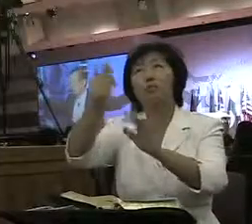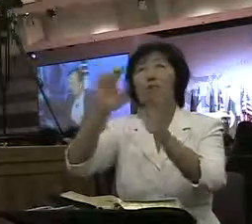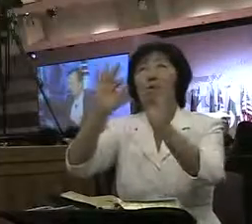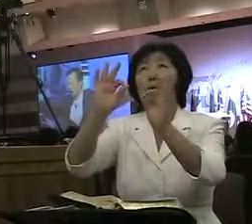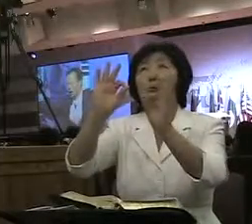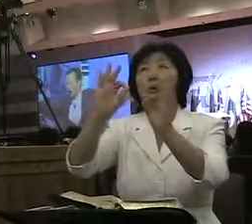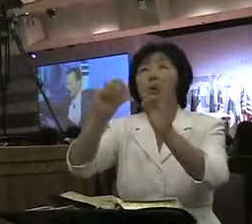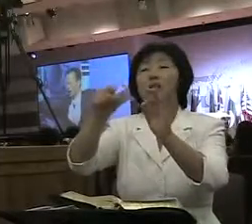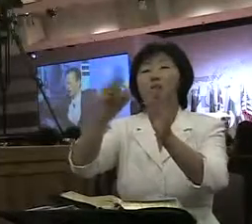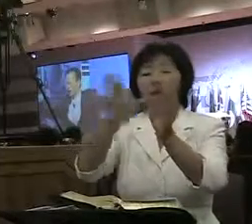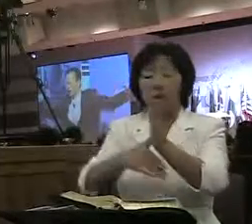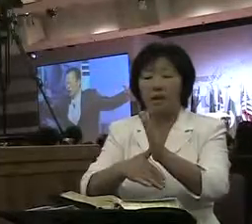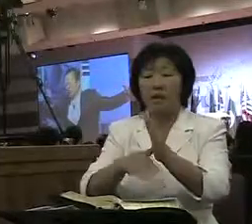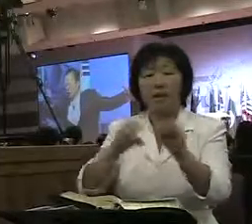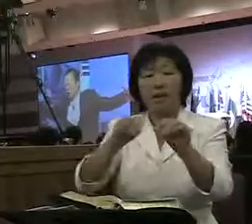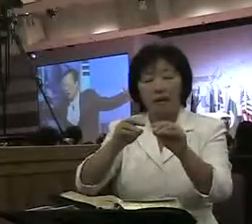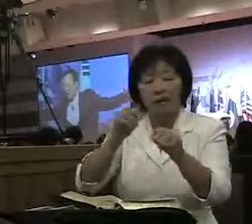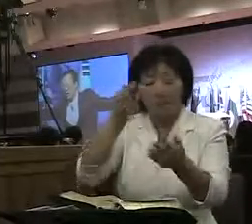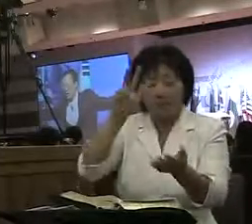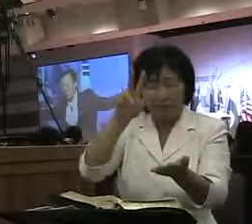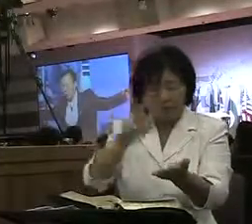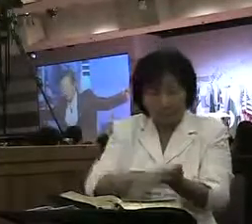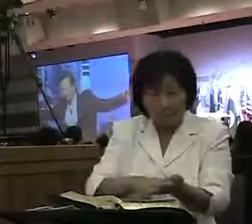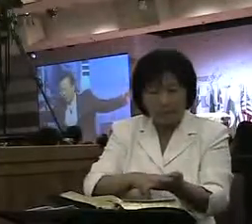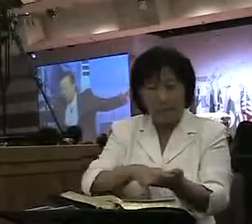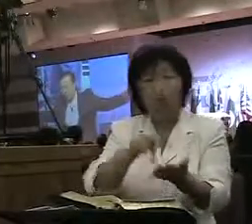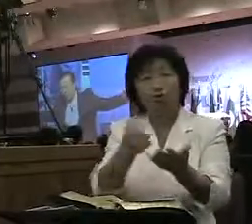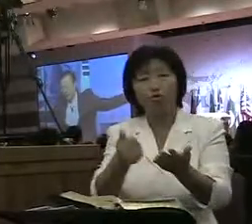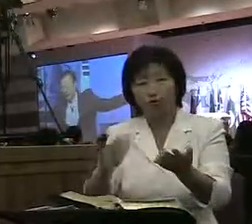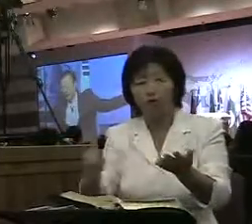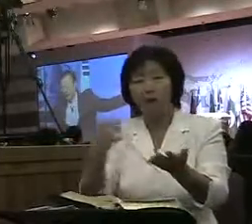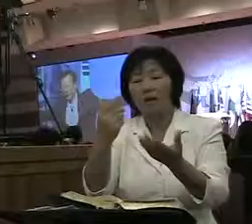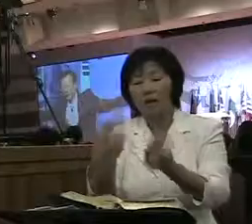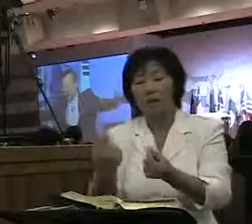땅에 납작하게 엎드려 죽은 자처럼 되었도다.